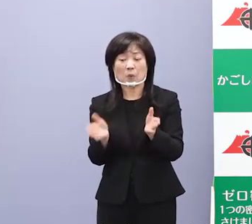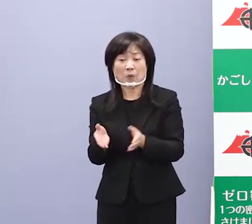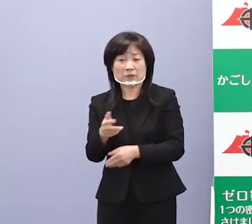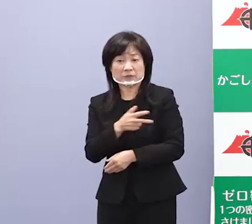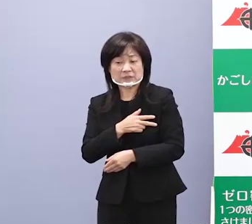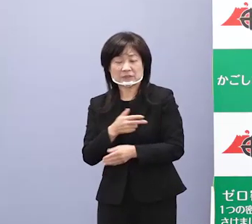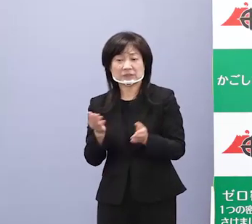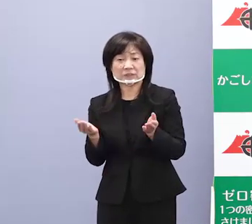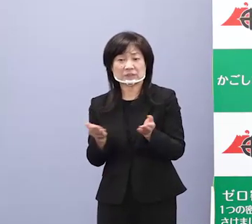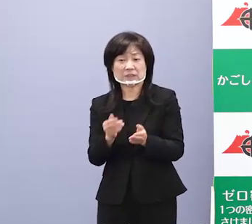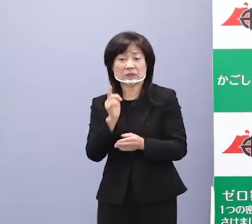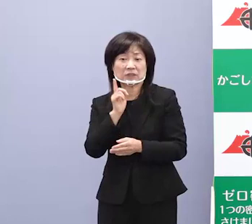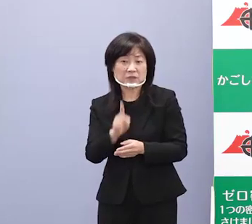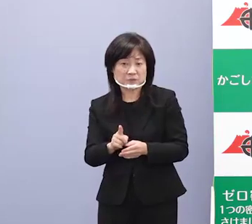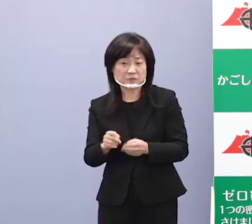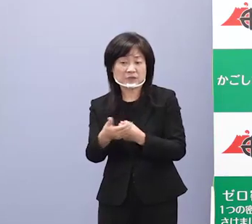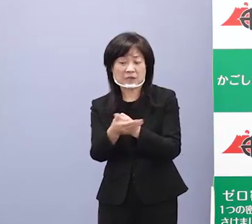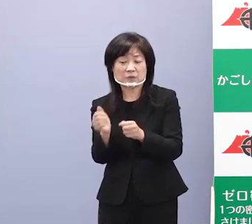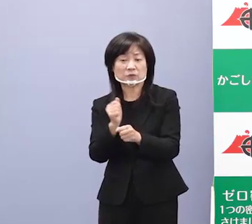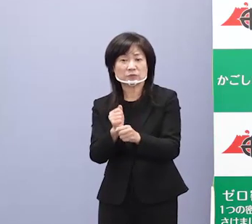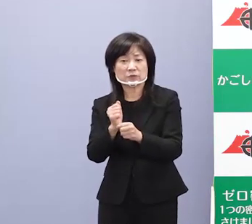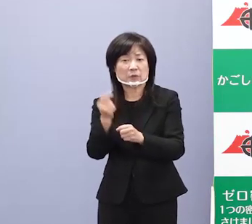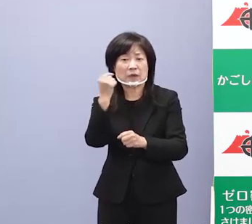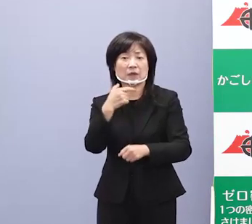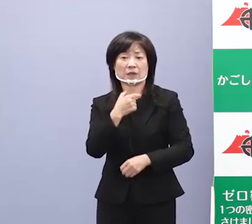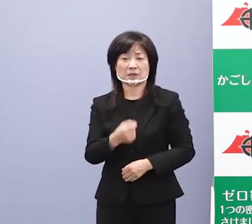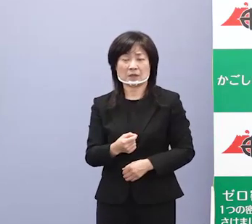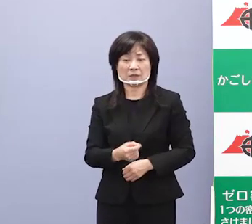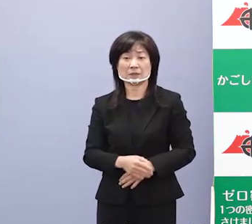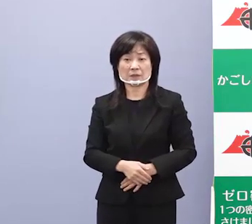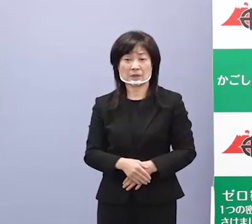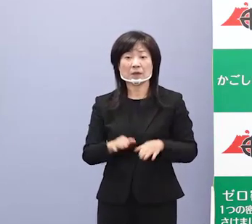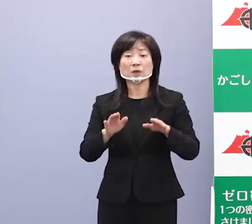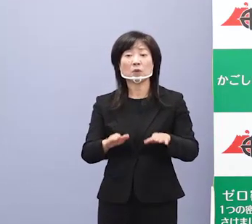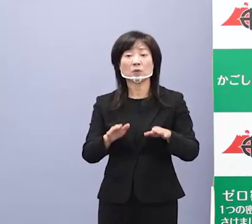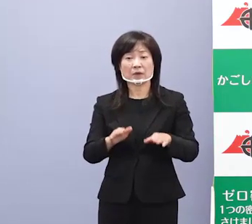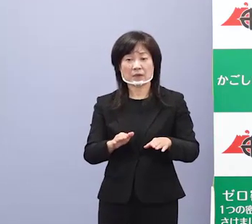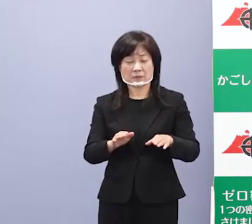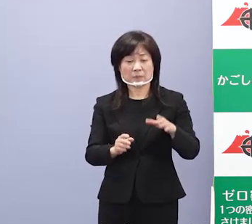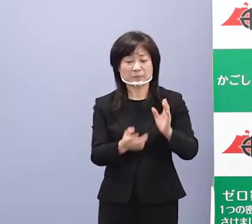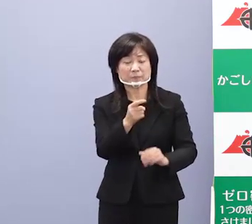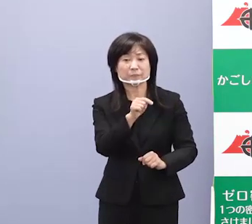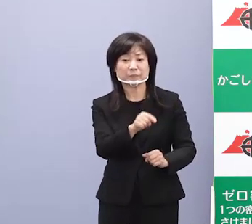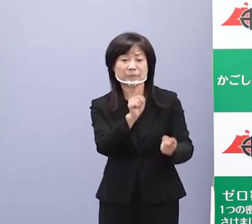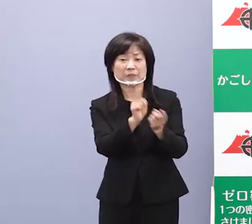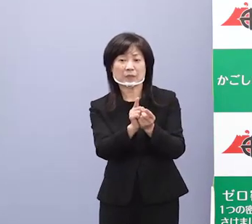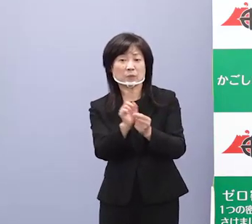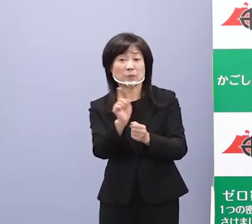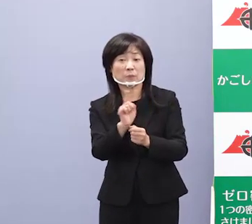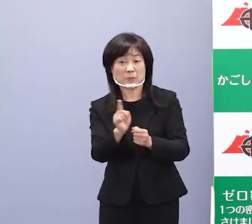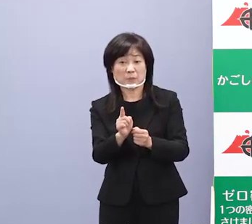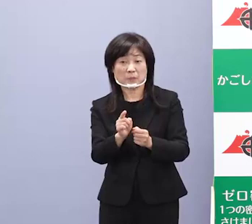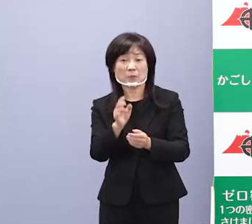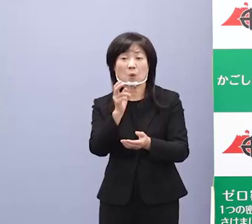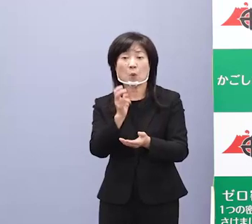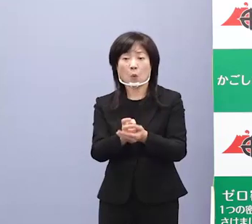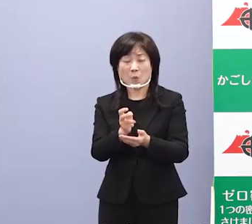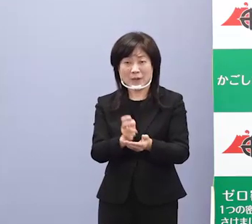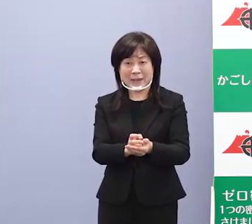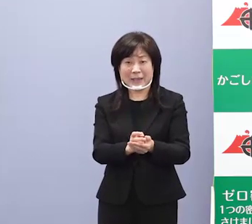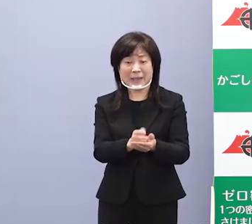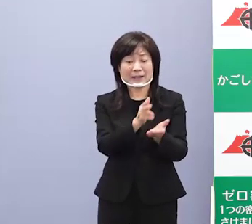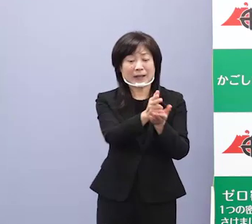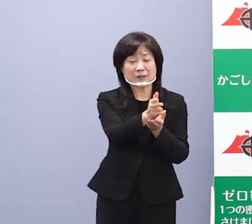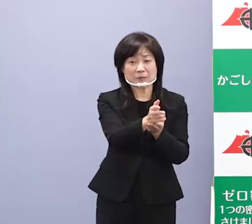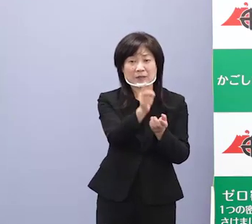りに努めてまいりたいというふうに考えております。その上で今回の事案への対応でありますが、法令ガイドラインにのっとって立ち入り検査